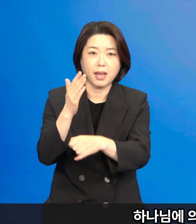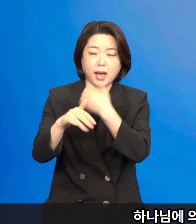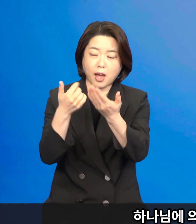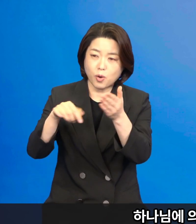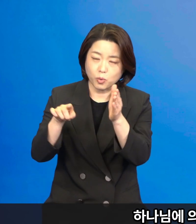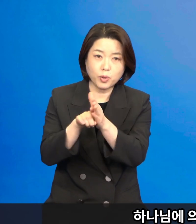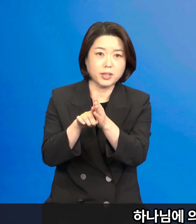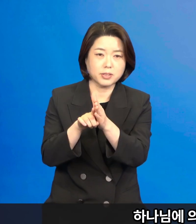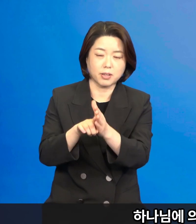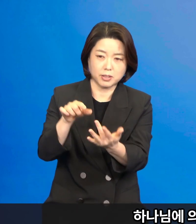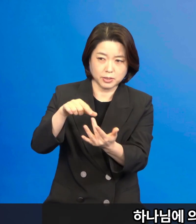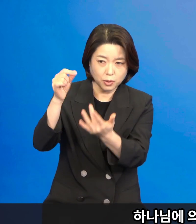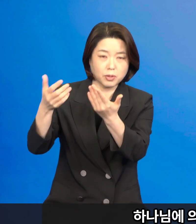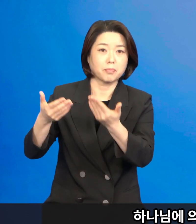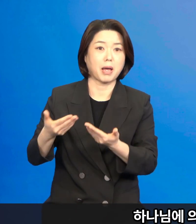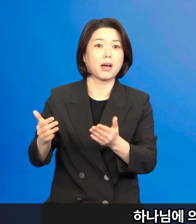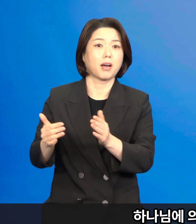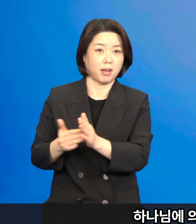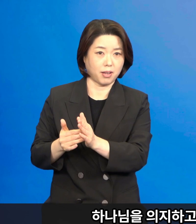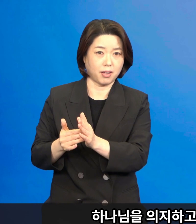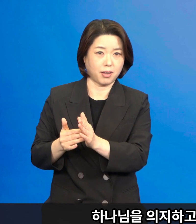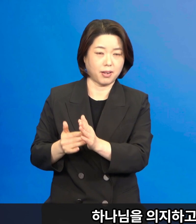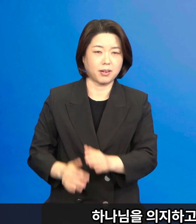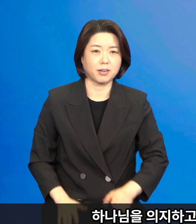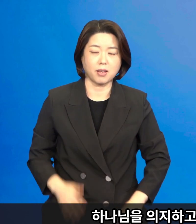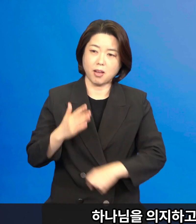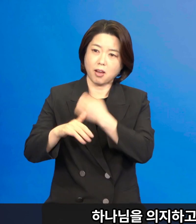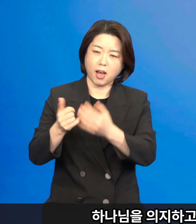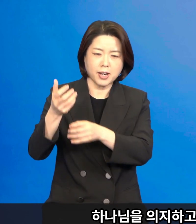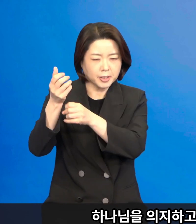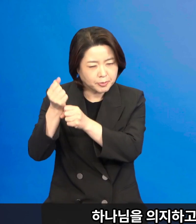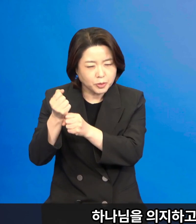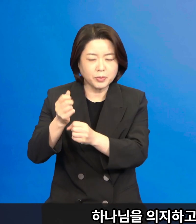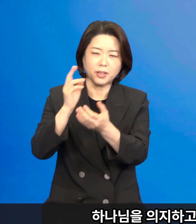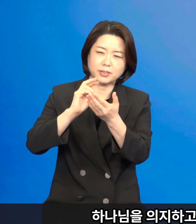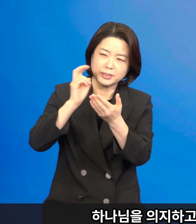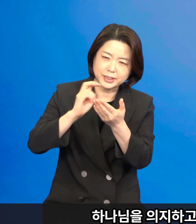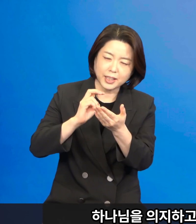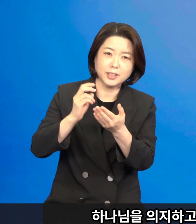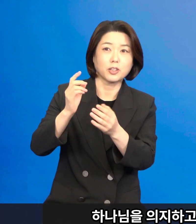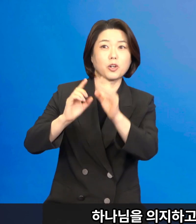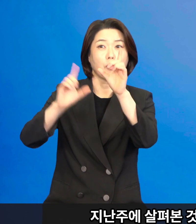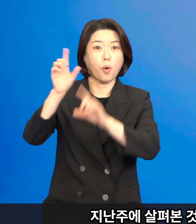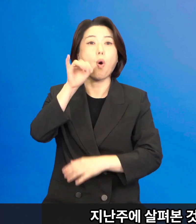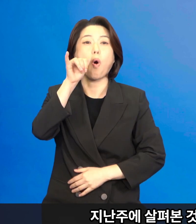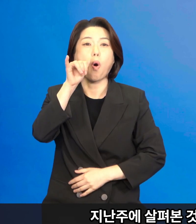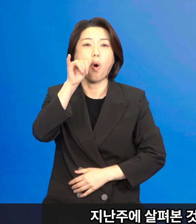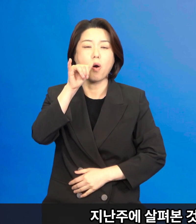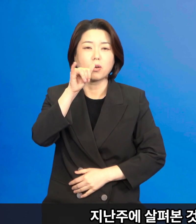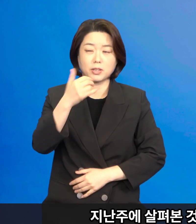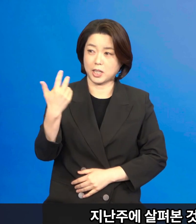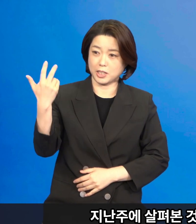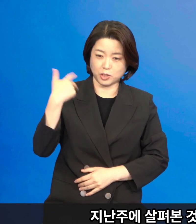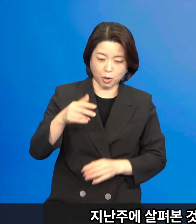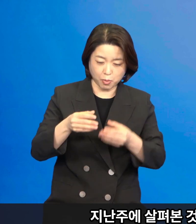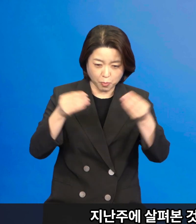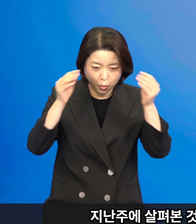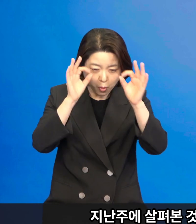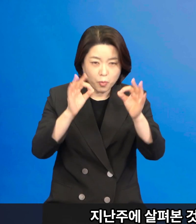의하여 선택을 받았는데 하나님을 의지하고 찬양하는 그런 모습도 있는데 지난주에 살펴본